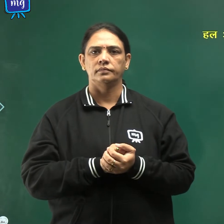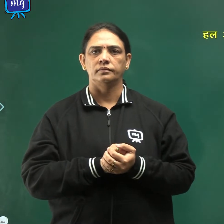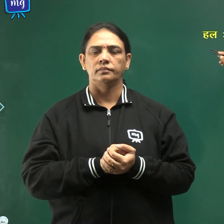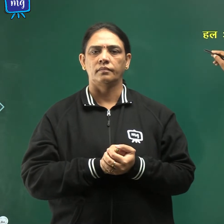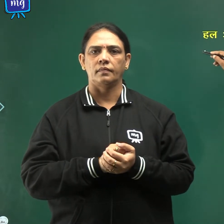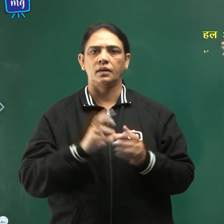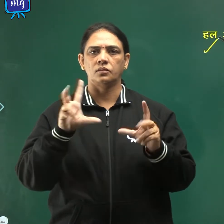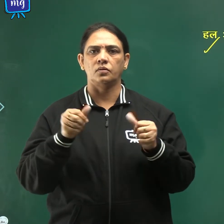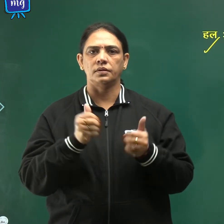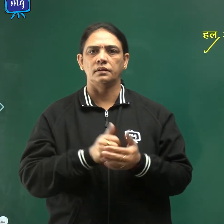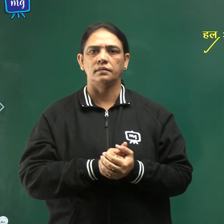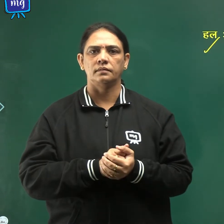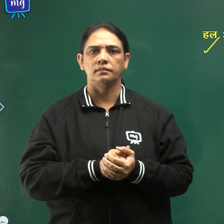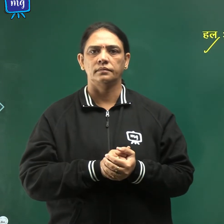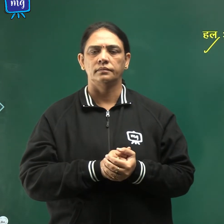हल,